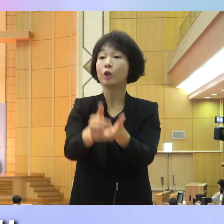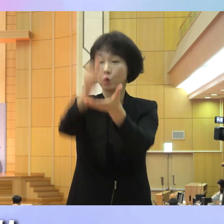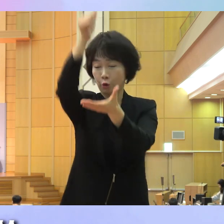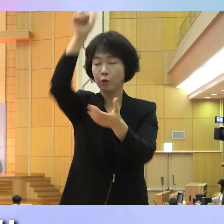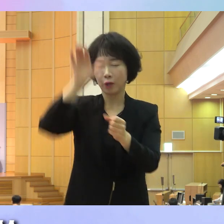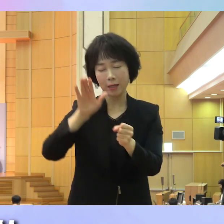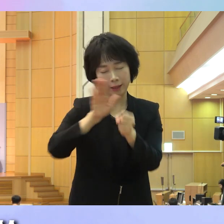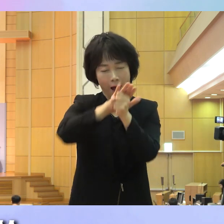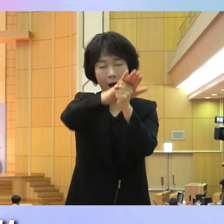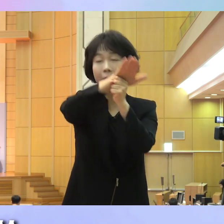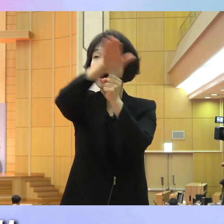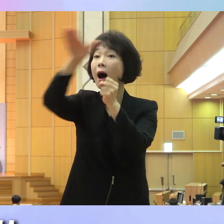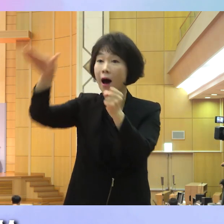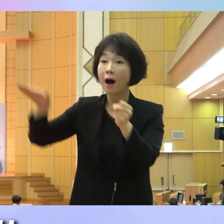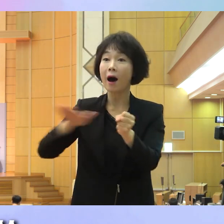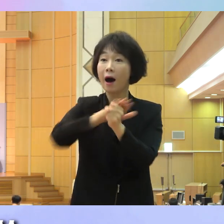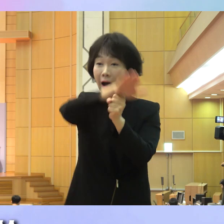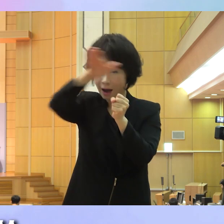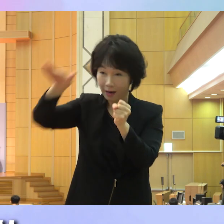찬송하겠네. 주의